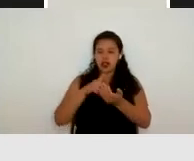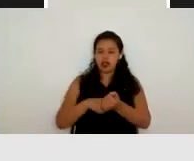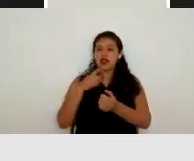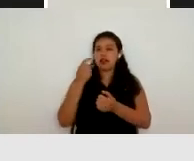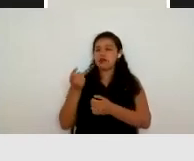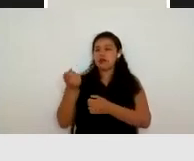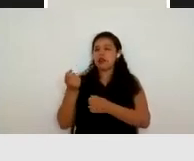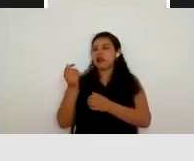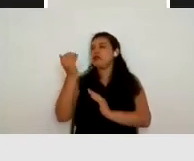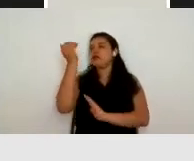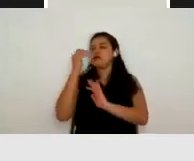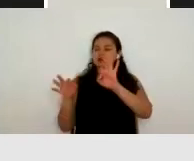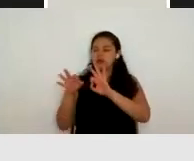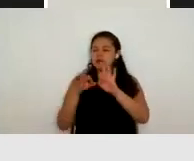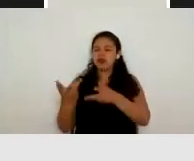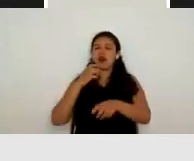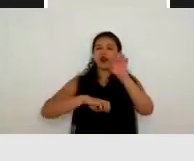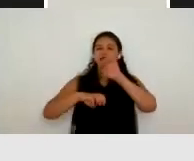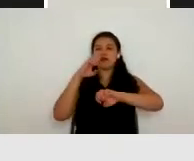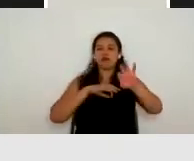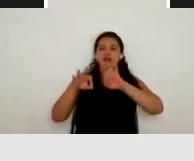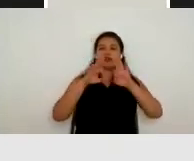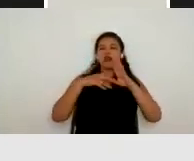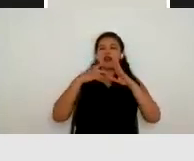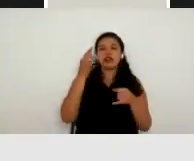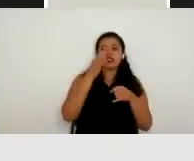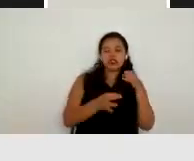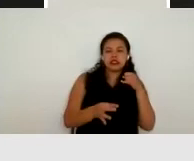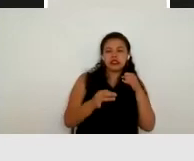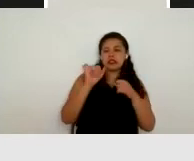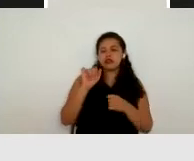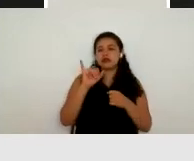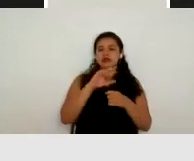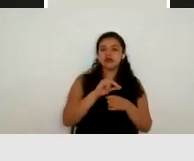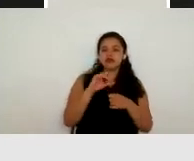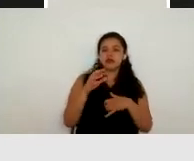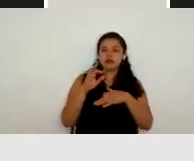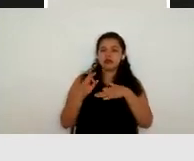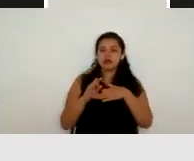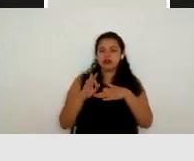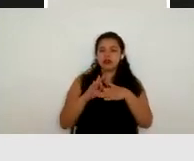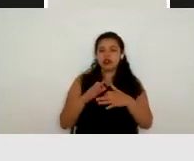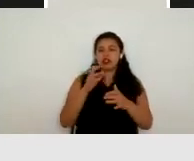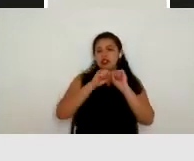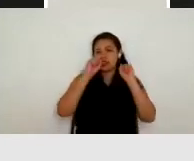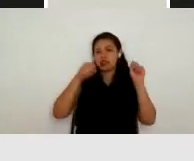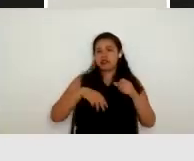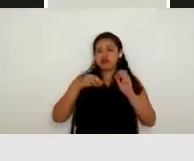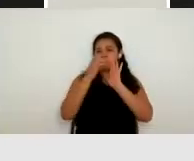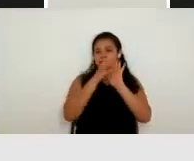o empleado o trabajador eventual y luego su sistema de puntos que ya habíamos visto